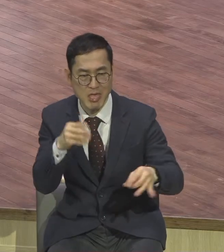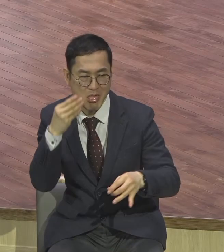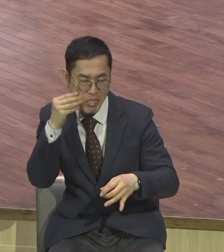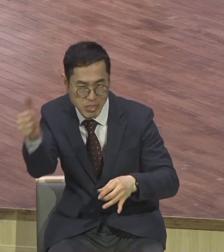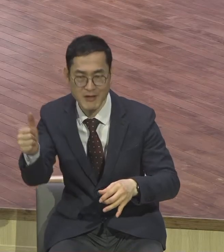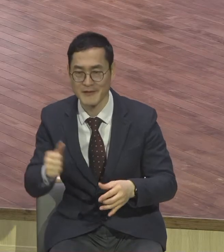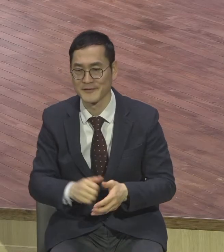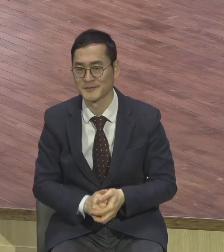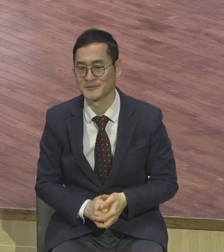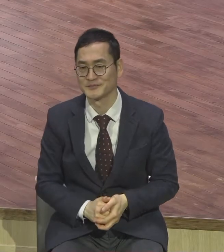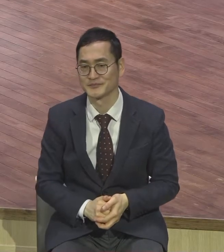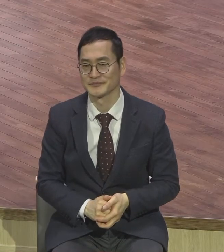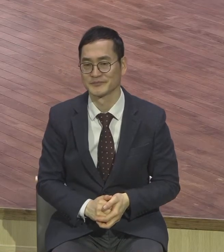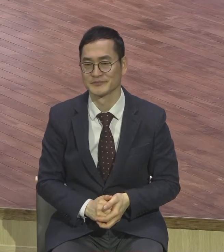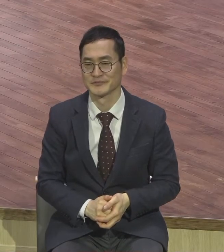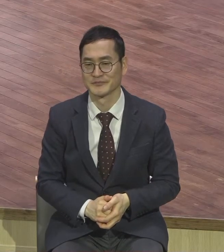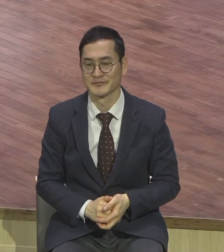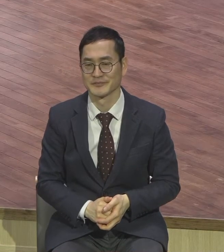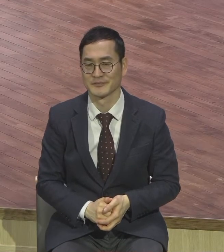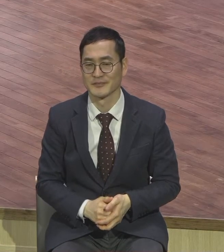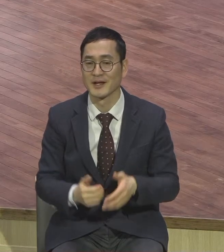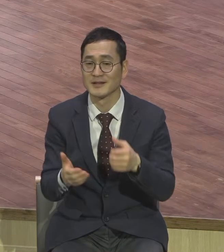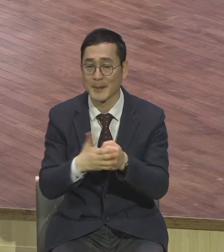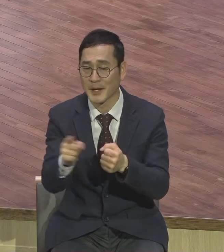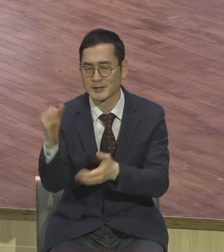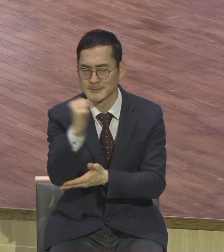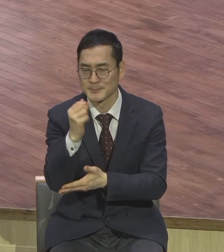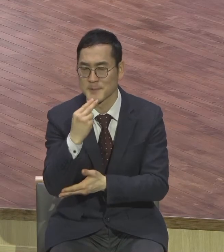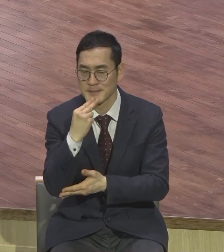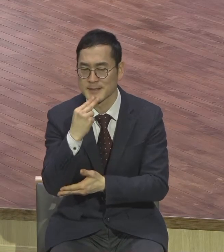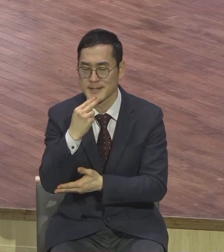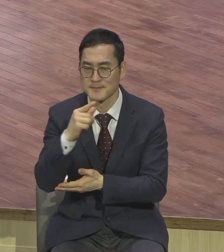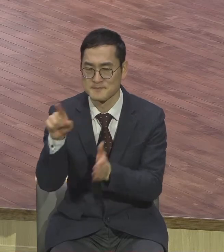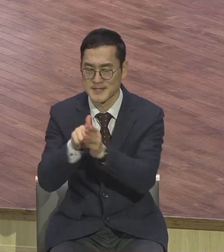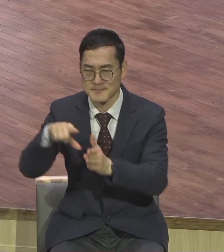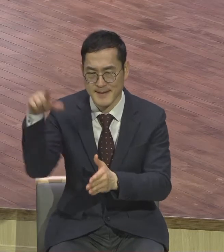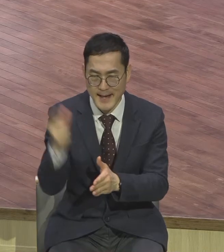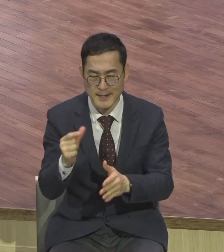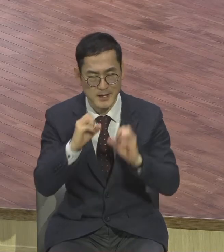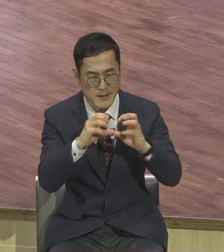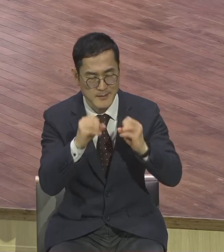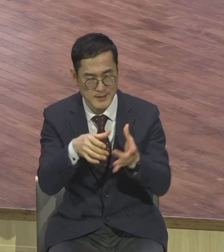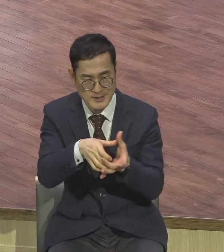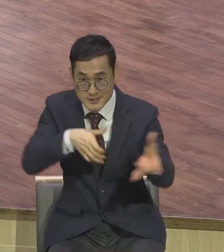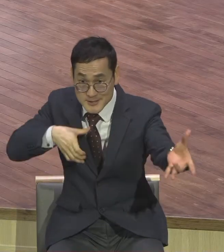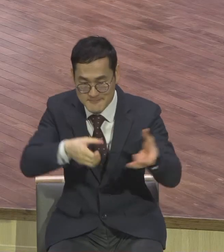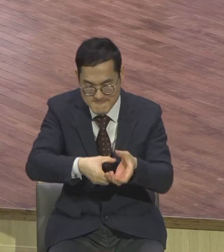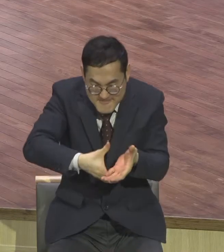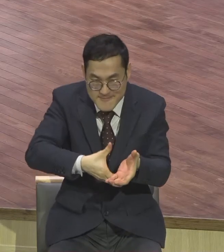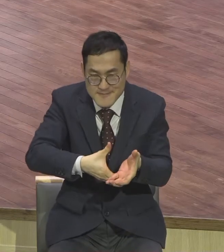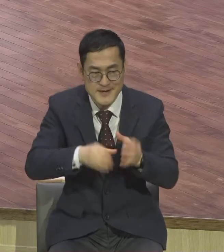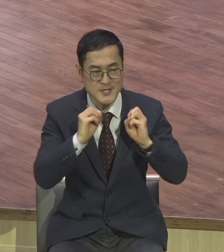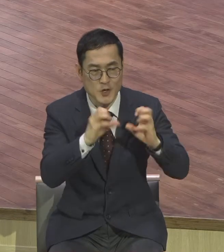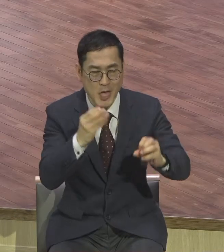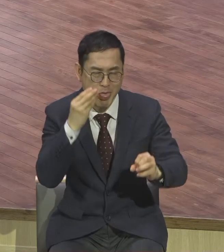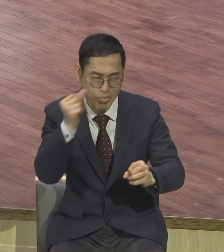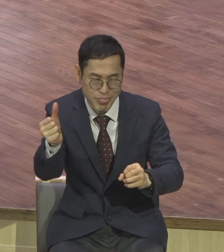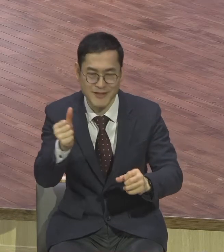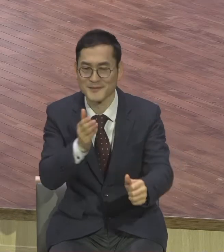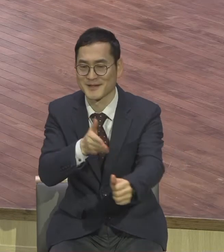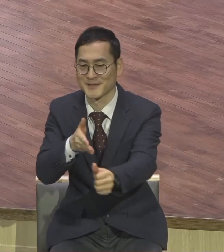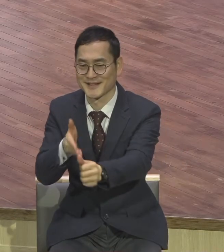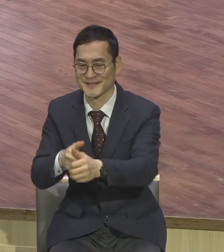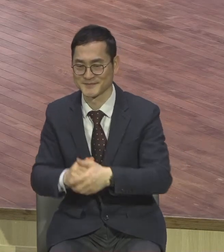흔들리지 않는 큰 믿음의 사람들에서 현장편에 주사들 다 되시기를 제모로 축복합니다. 두 번째로 오직